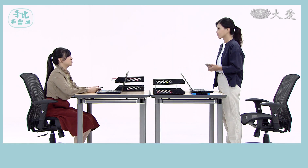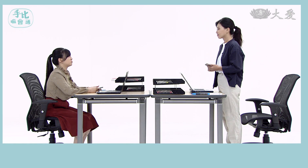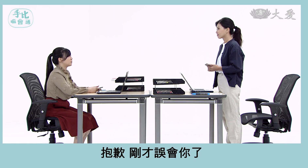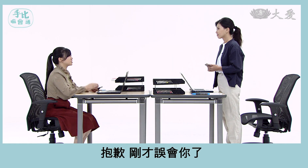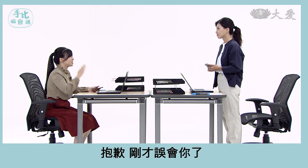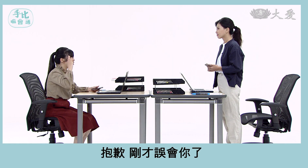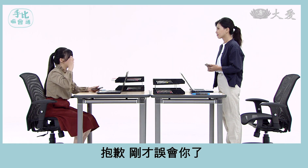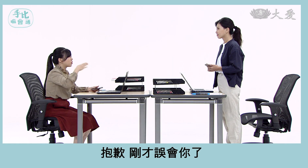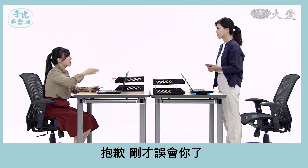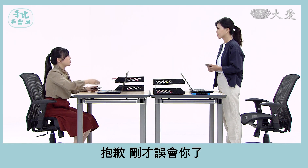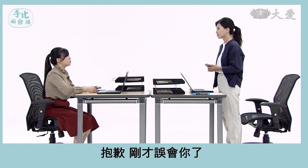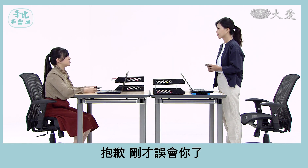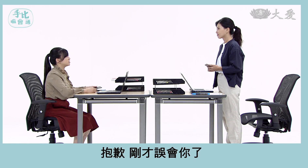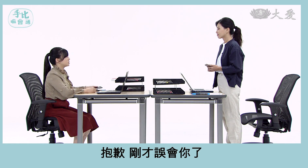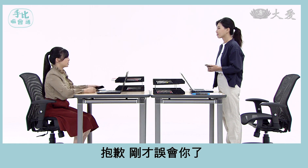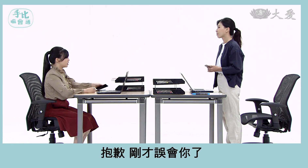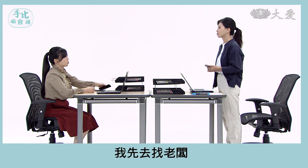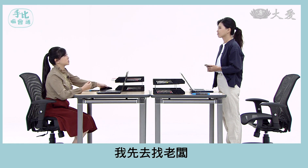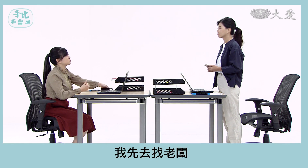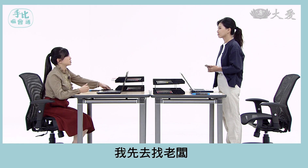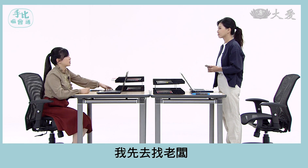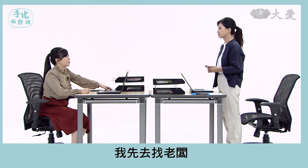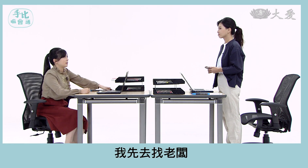抱歉啊，我刚刚误会你，我先去找老板咯。